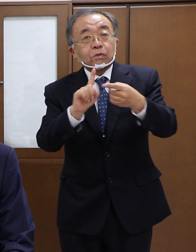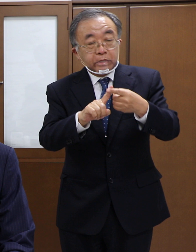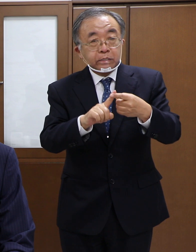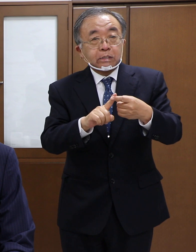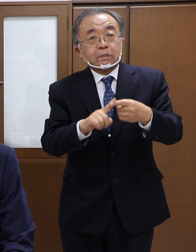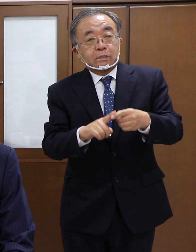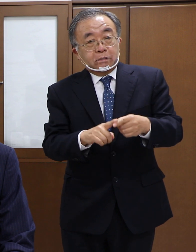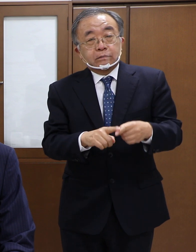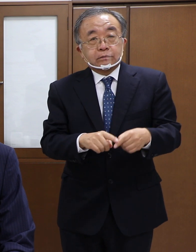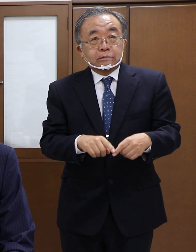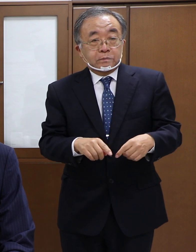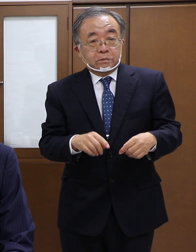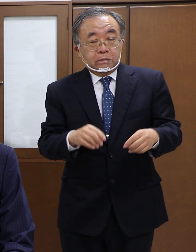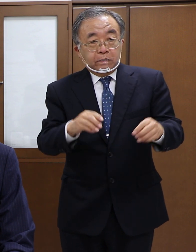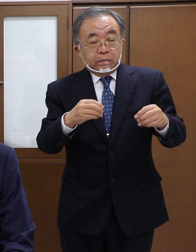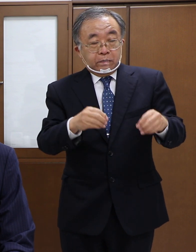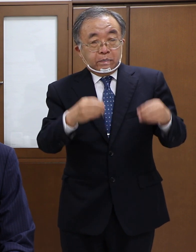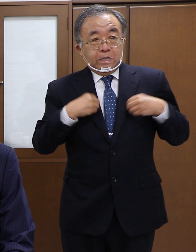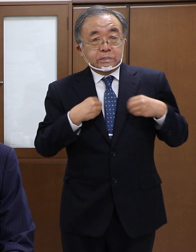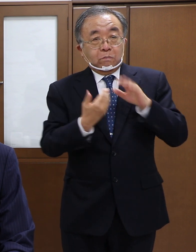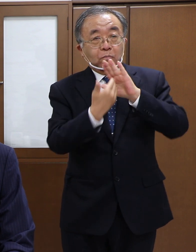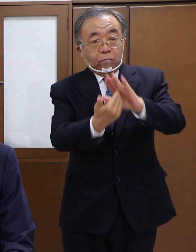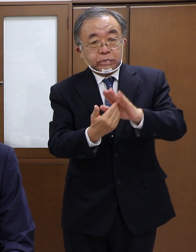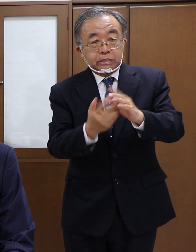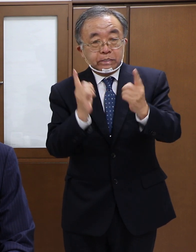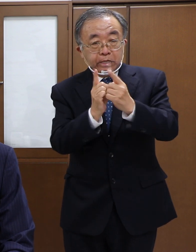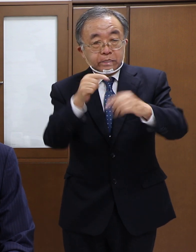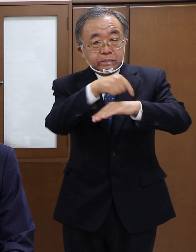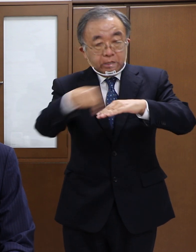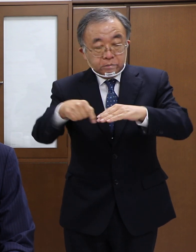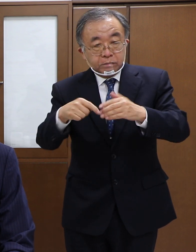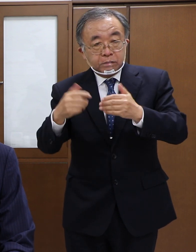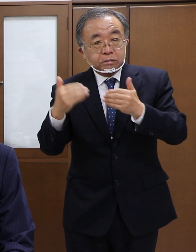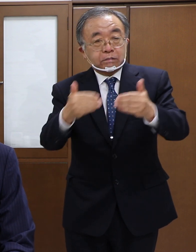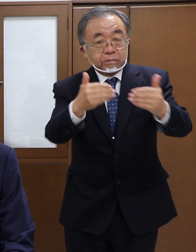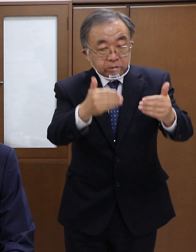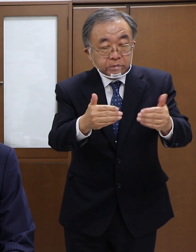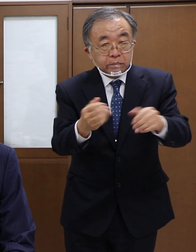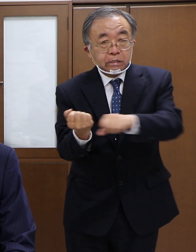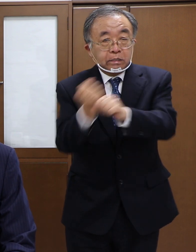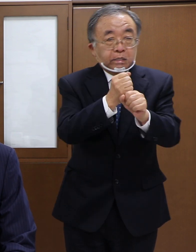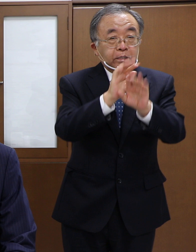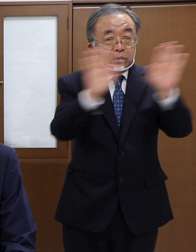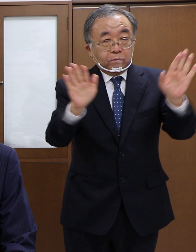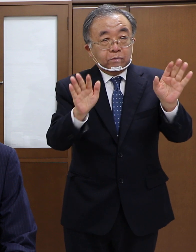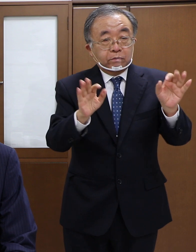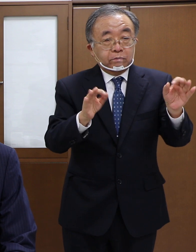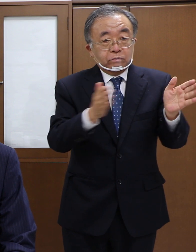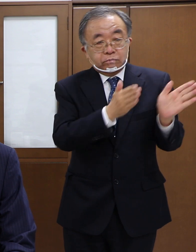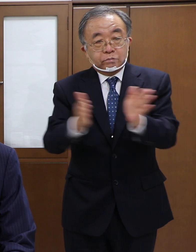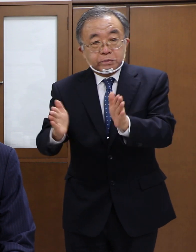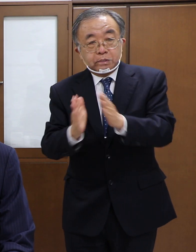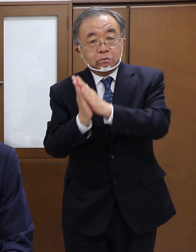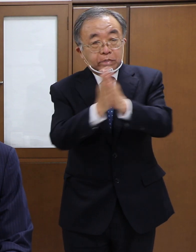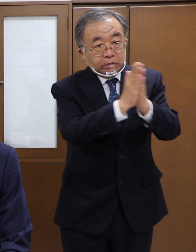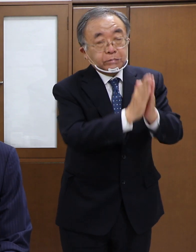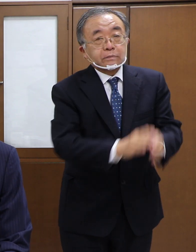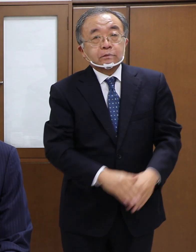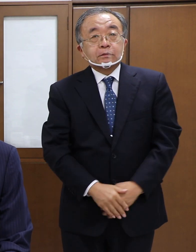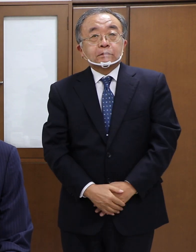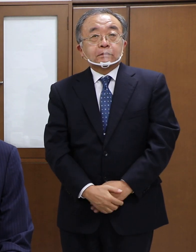事業所施設等の感染防止対策を講じ、営業の再開に備えてください。